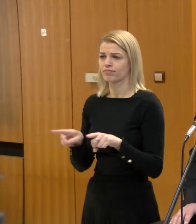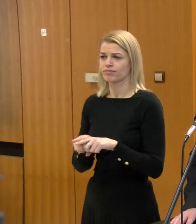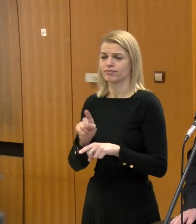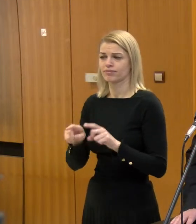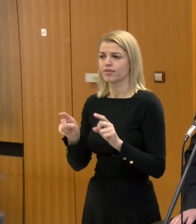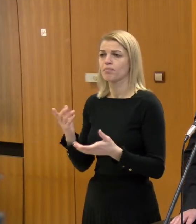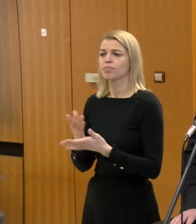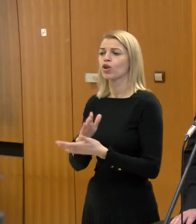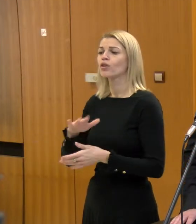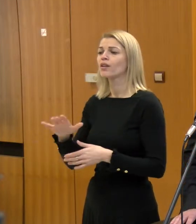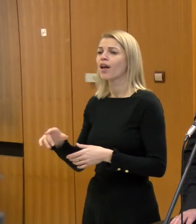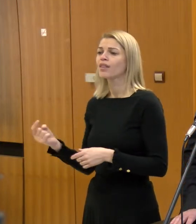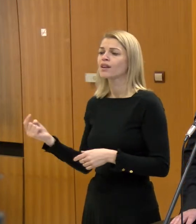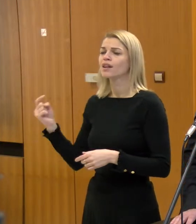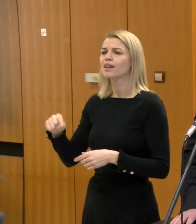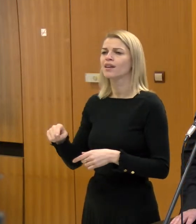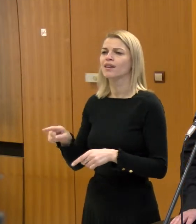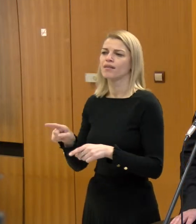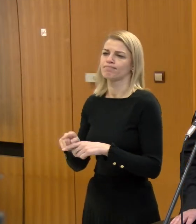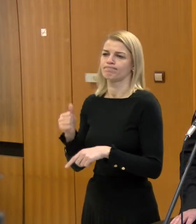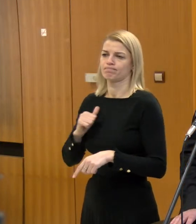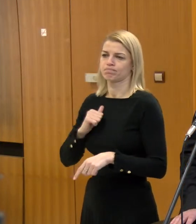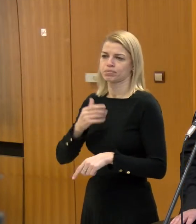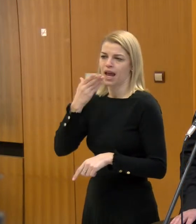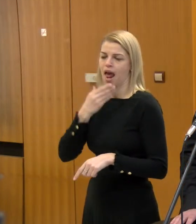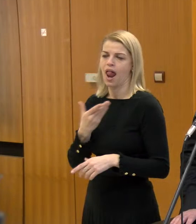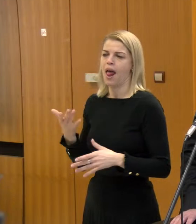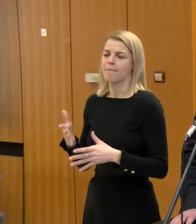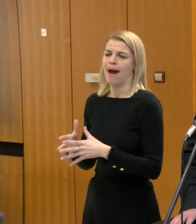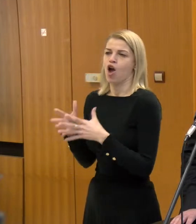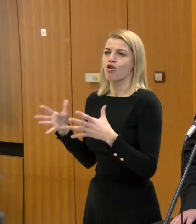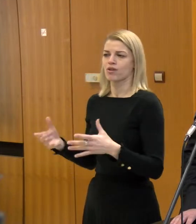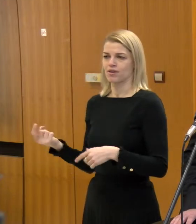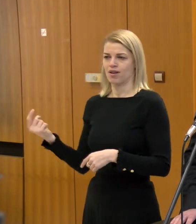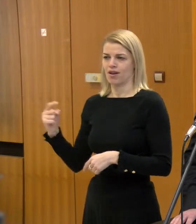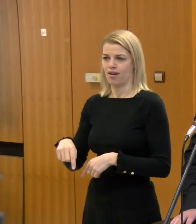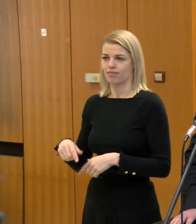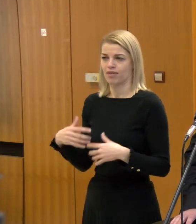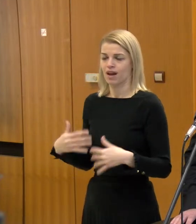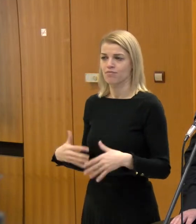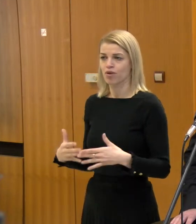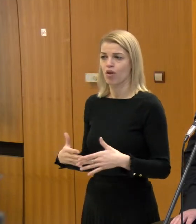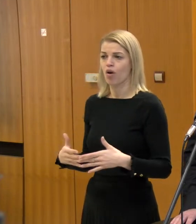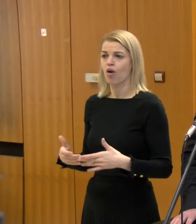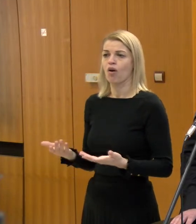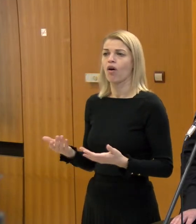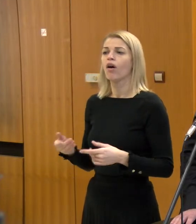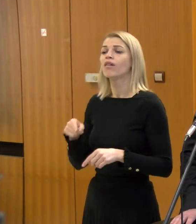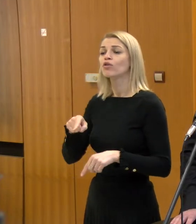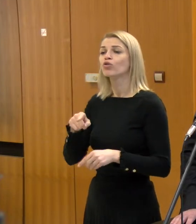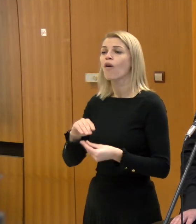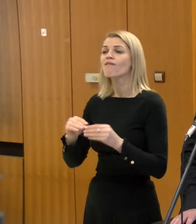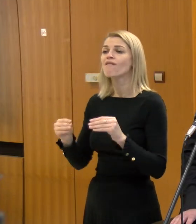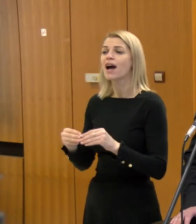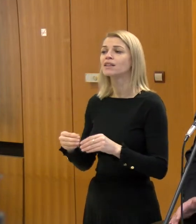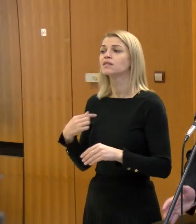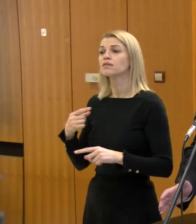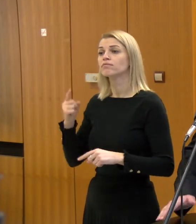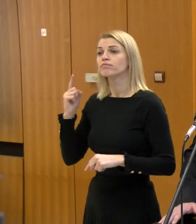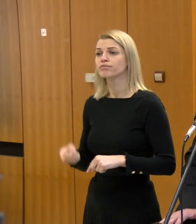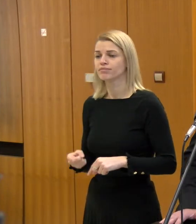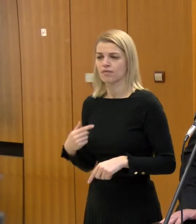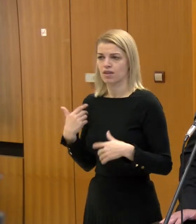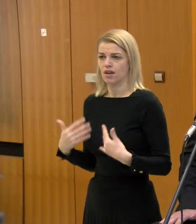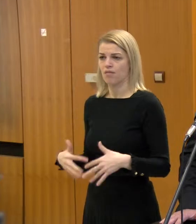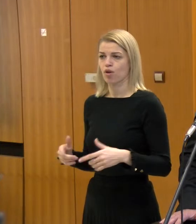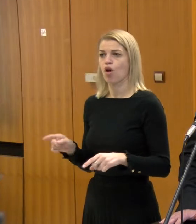neprichádzali deti z majoritného obyvateľstva do školy. Toto je vec, ktorú nikto nikomu nenadirigoval, ani nie je to